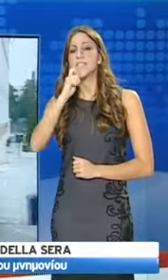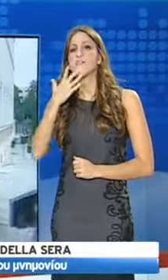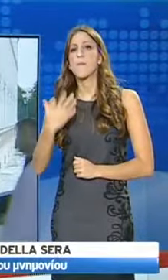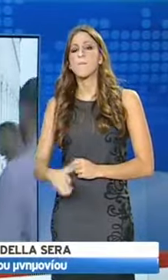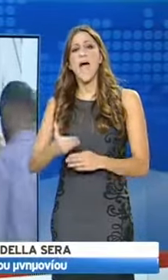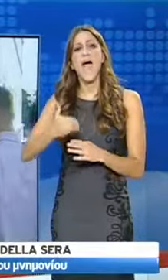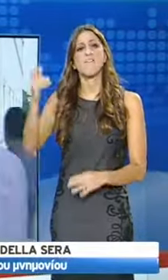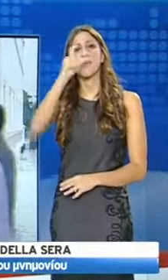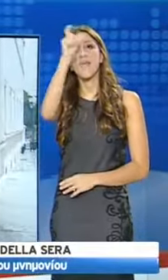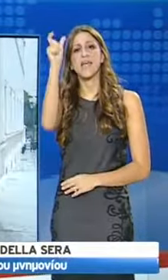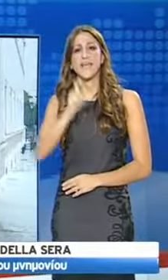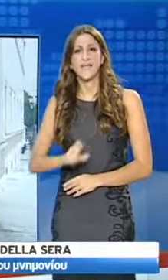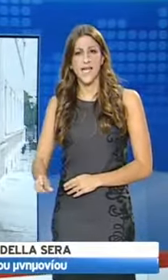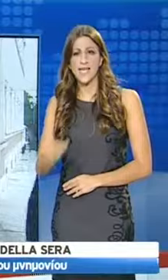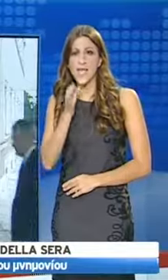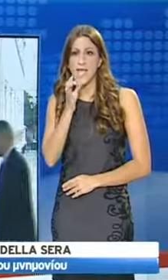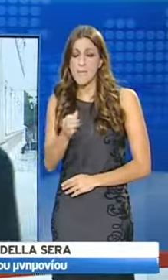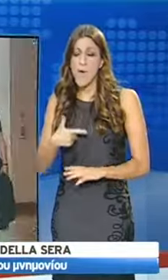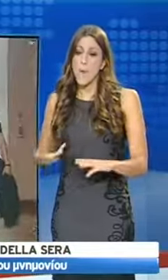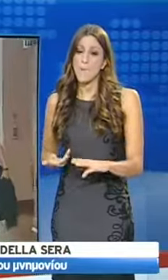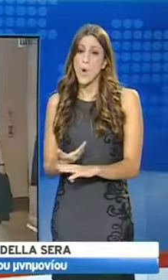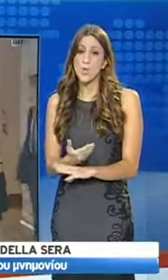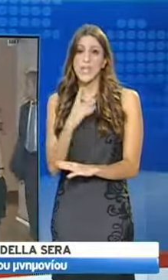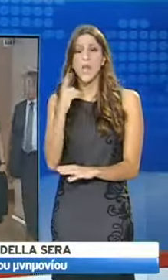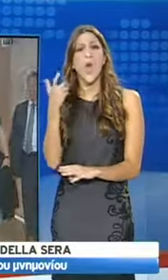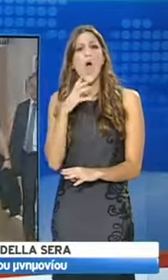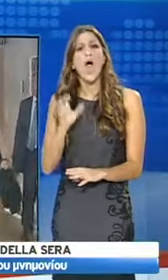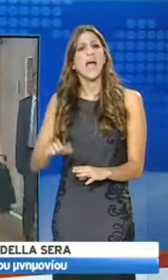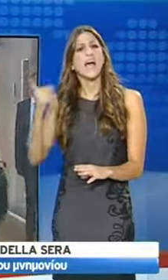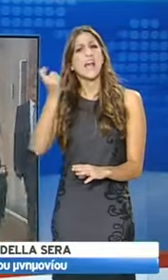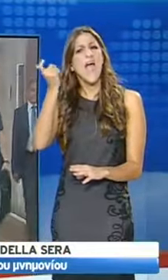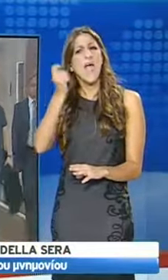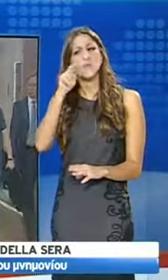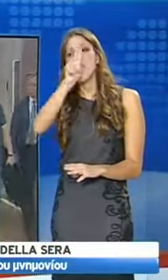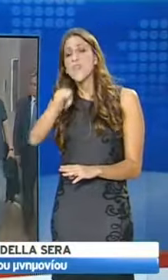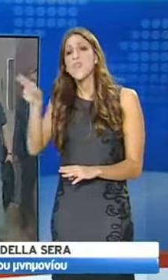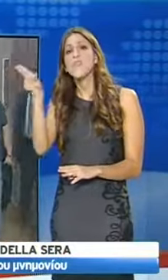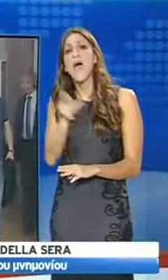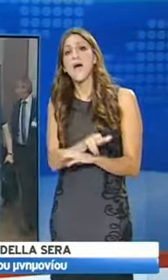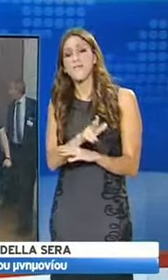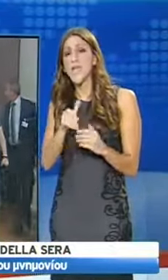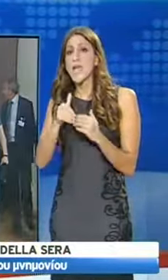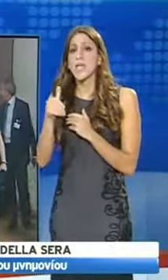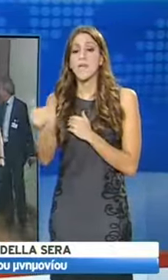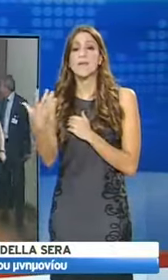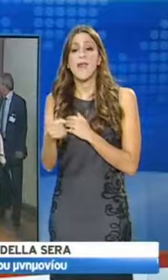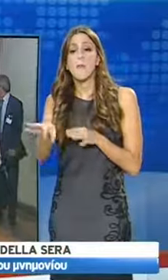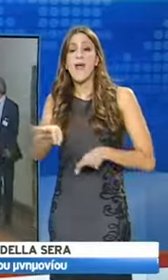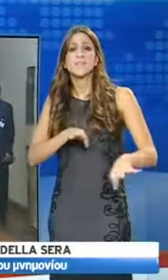Corriere della Sera, πρότεινε διαγραφή του χρέους των χωρών που βρίσκονται σε δύσκολη θέση και στη συνέχεια υιοθέτηση ενός σχεδίου Marshall με